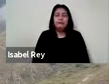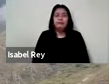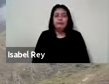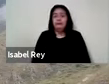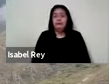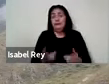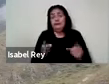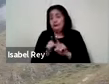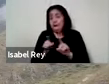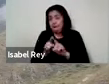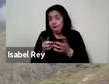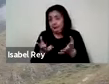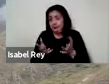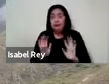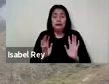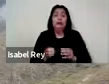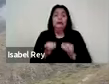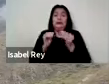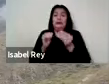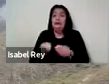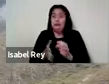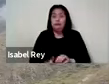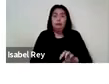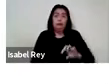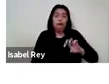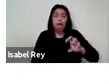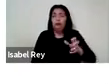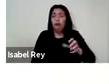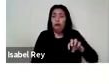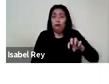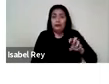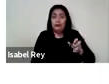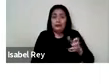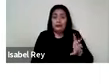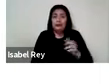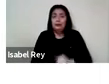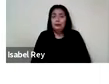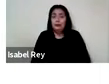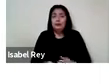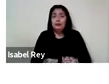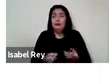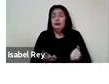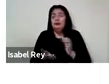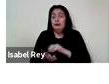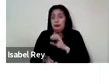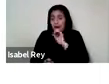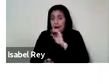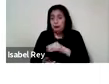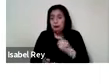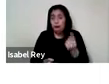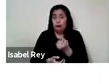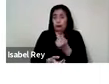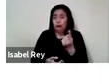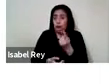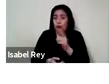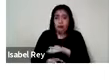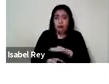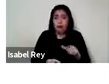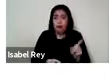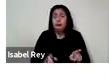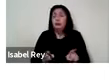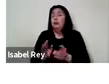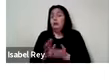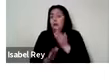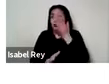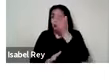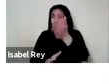Y además dejamos un Kipi Radio, y además les reitero, no es solamente con los niños. Cuando uno va a